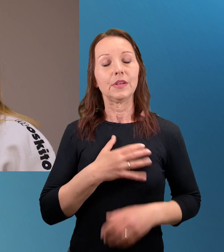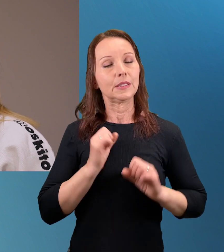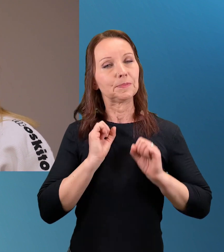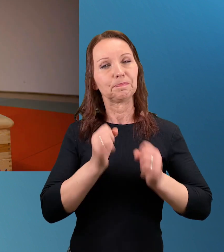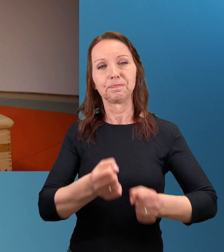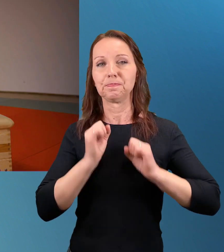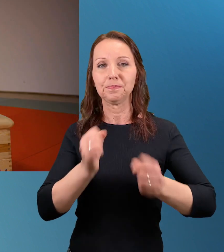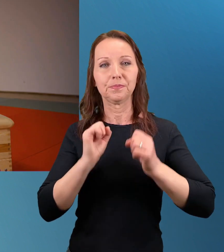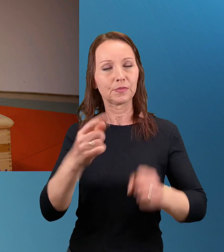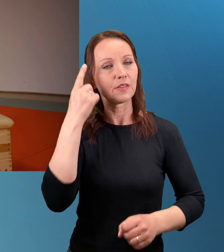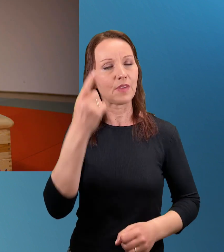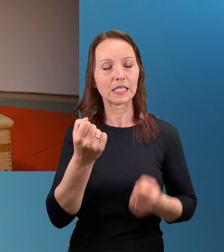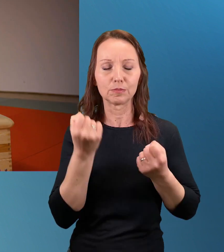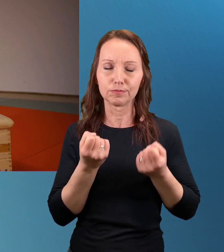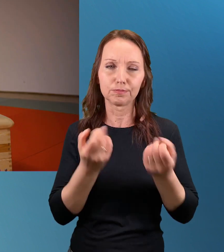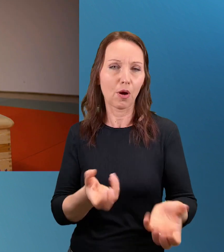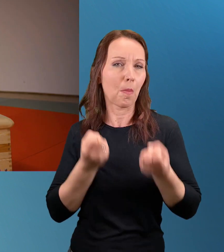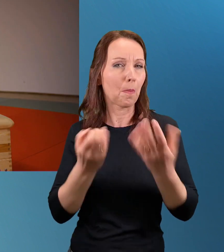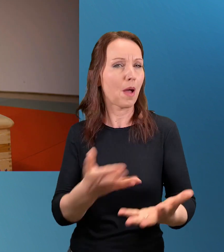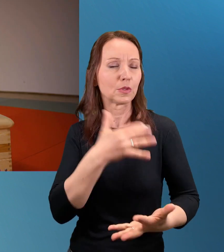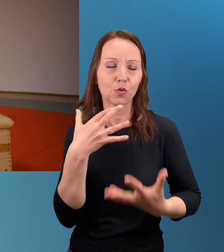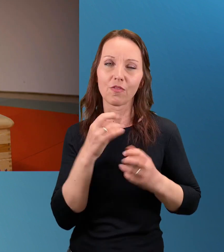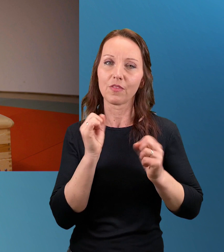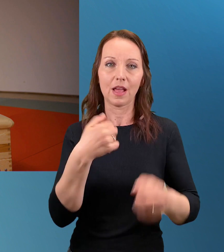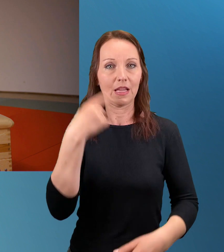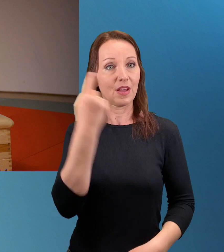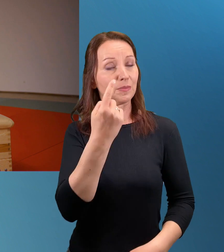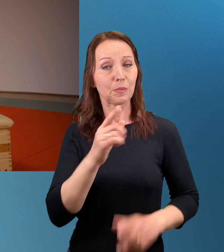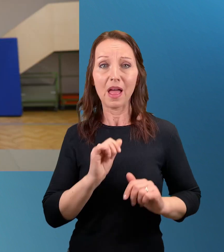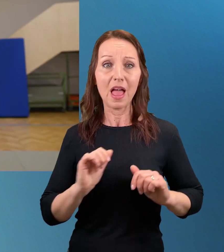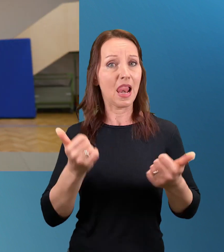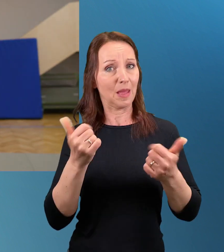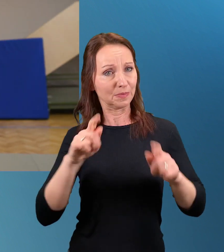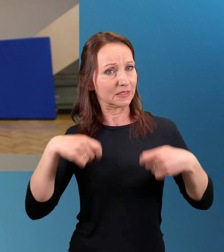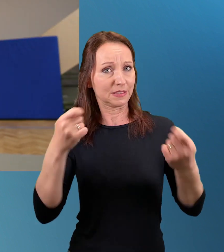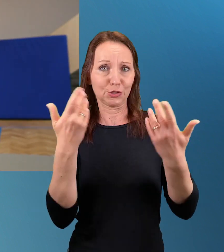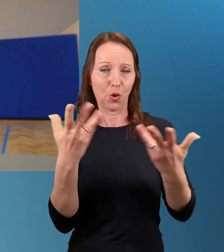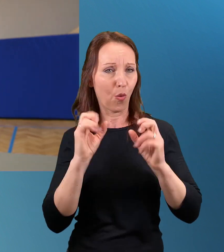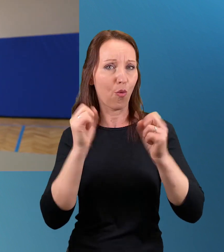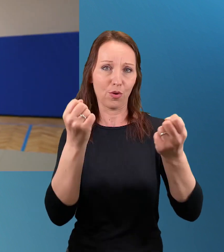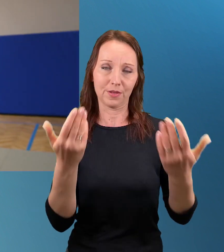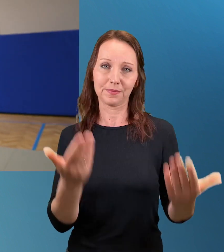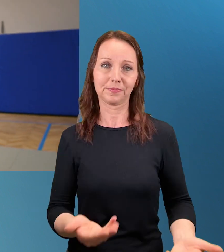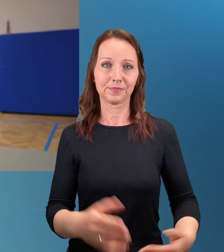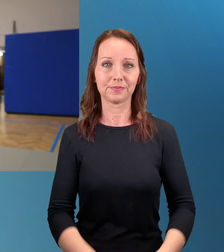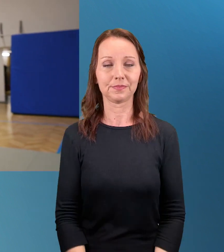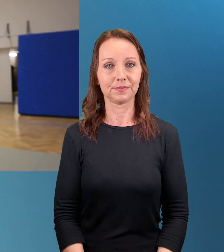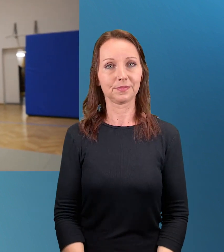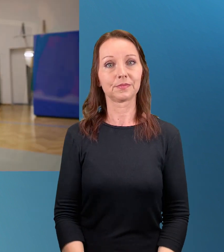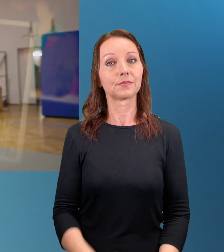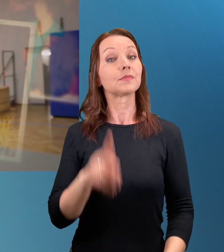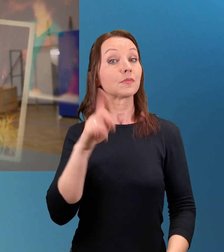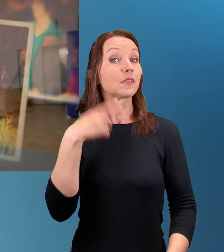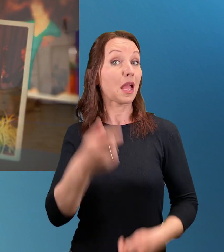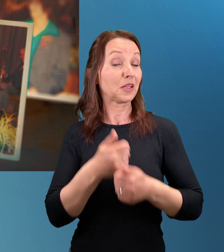viel Energie sie reingesteckt hat. Und es ist tatsächlich ihr Lebenswerk. Als Konsequenz bekam Erika